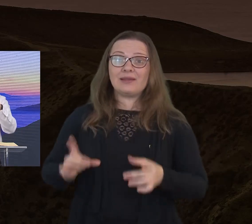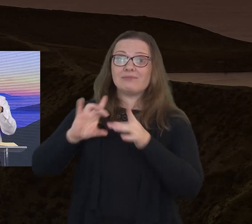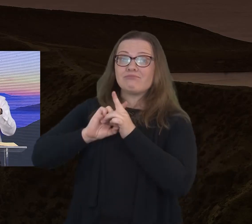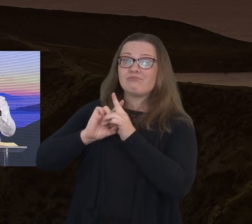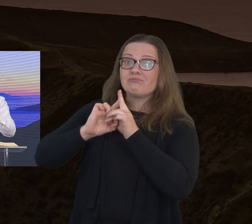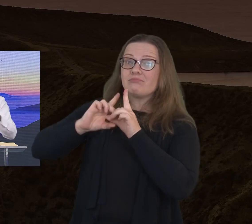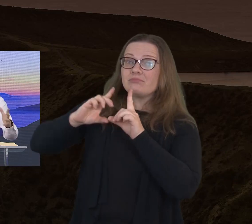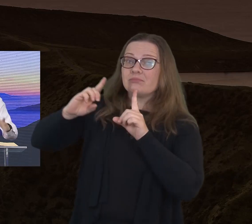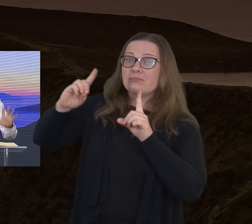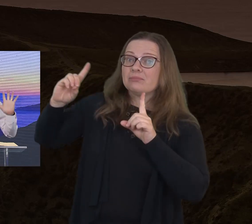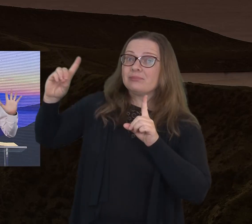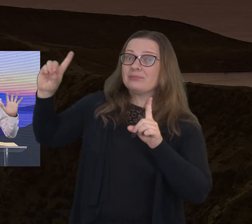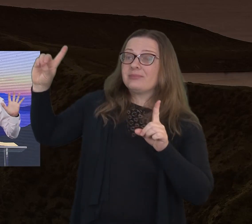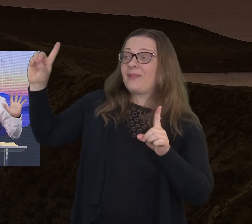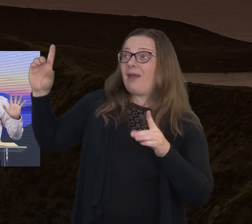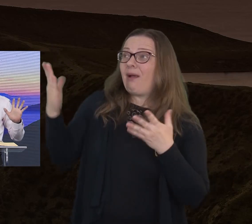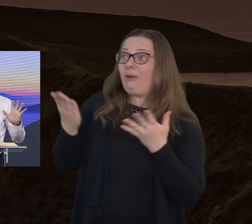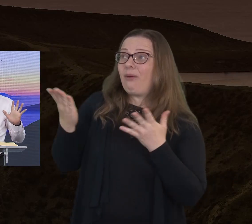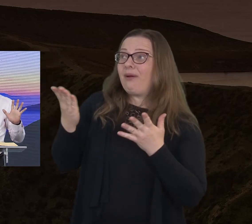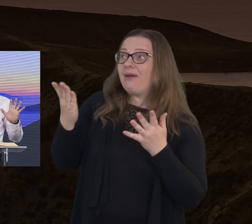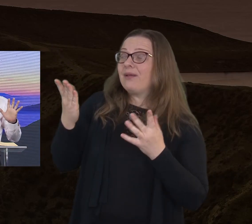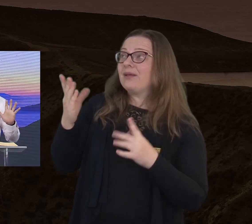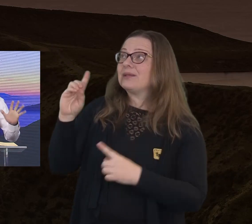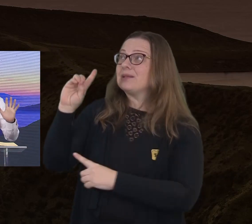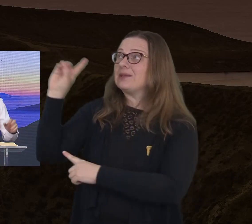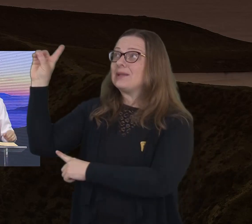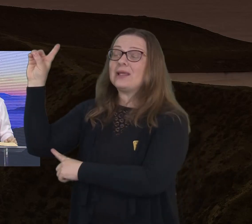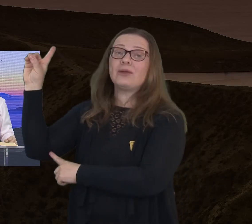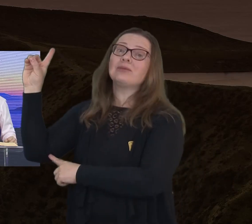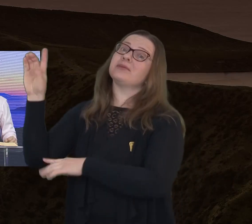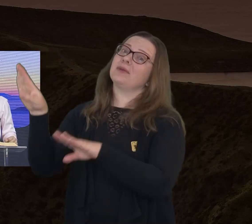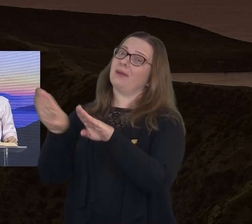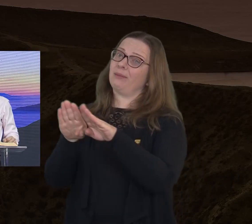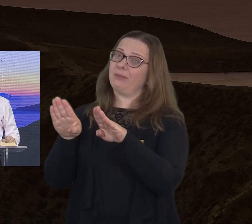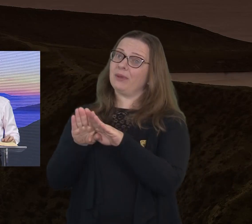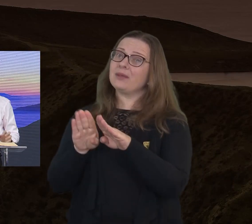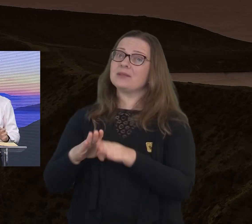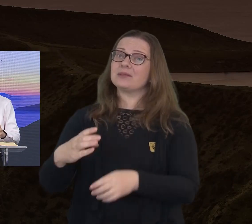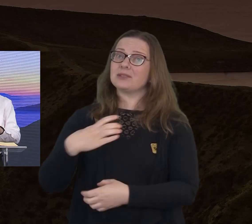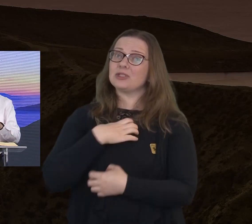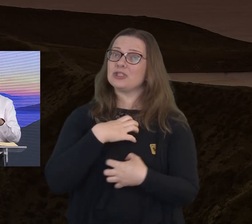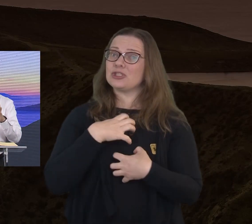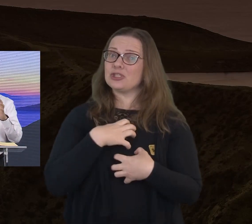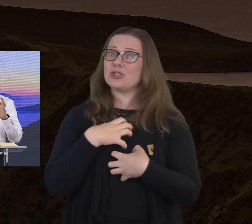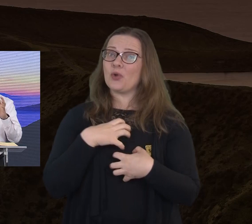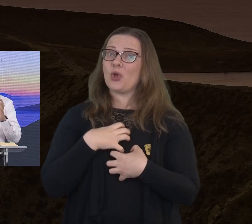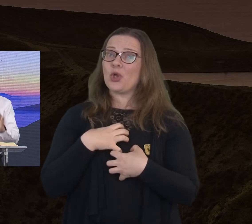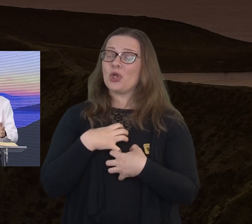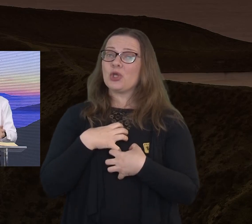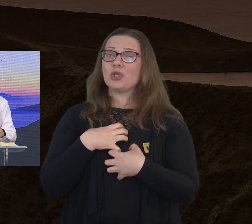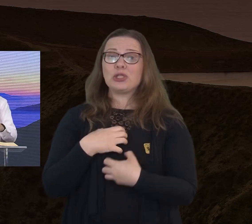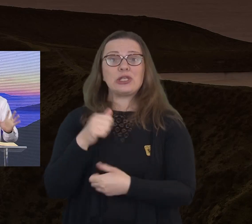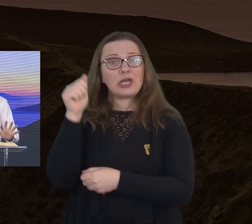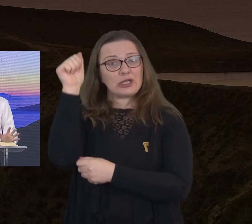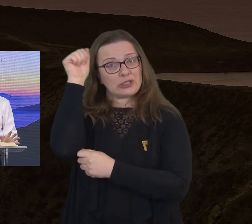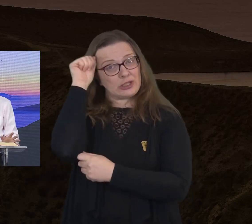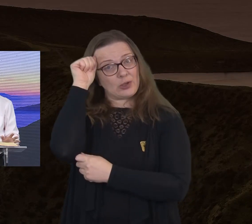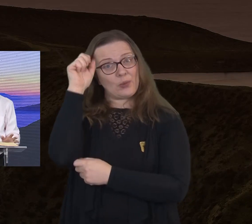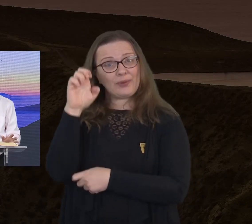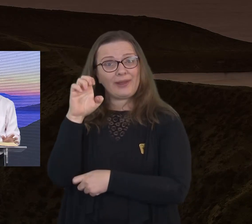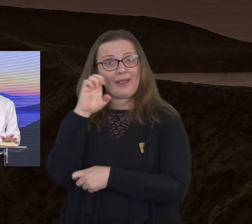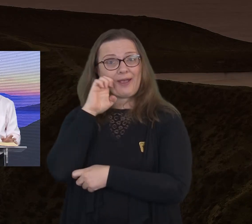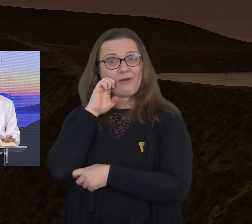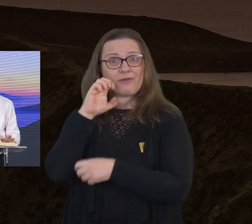Deus sentiu, peraí, o homem se desconectou. E quando ele falou, onde está? Deus já